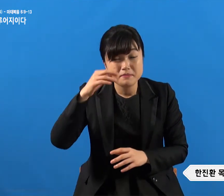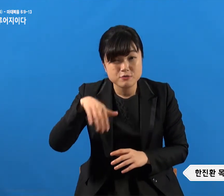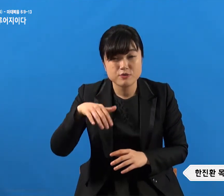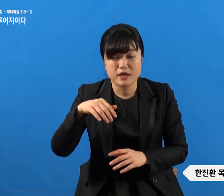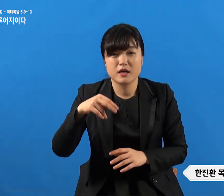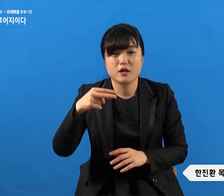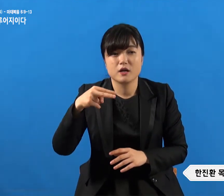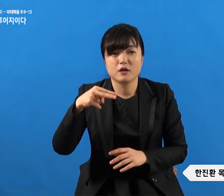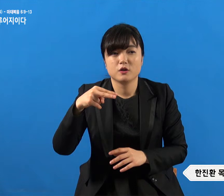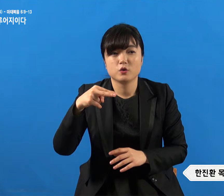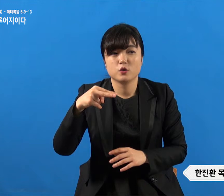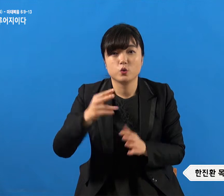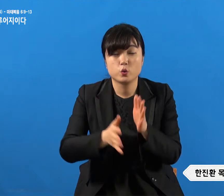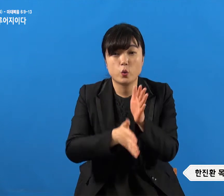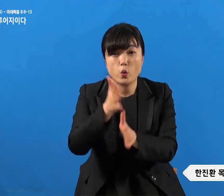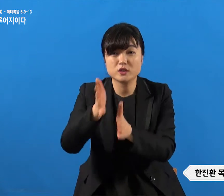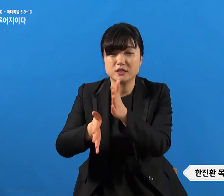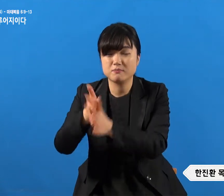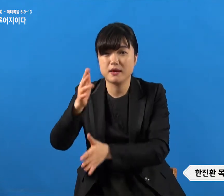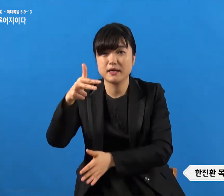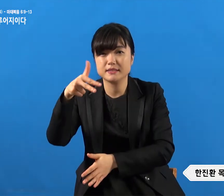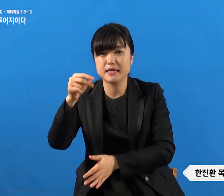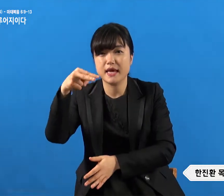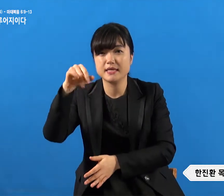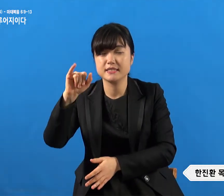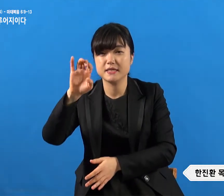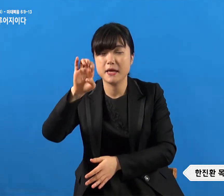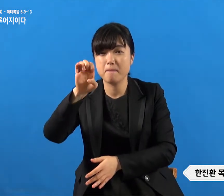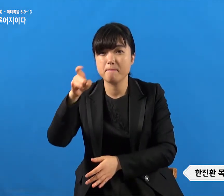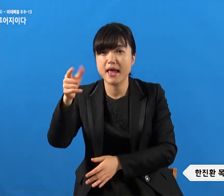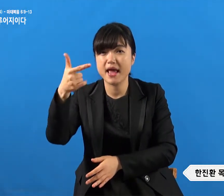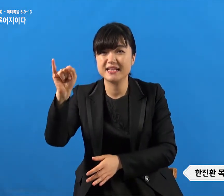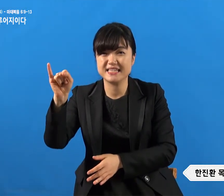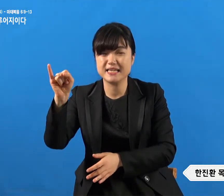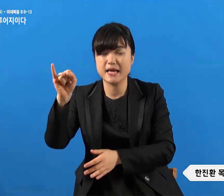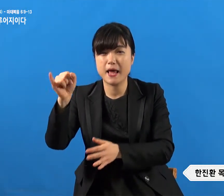미국에는 도시마다 J.C. 페니 백화점이 있습니다.